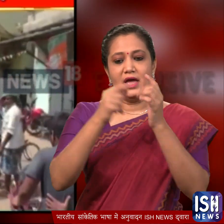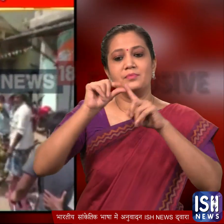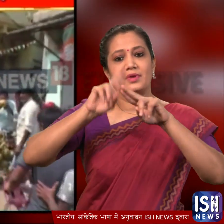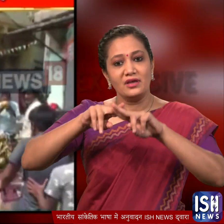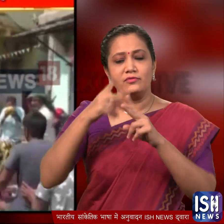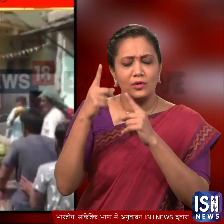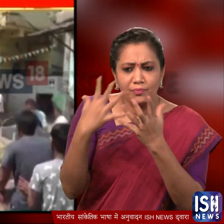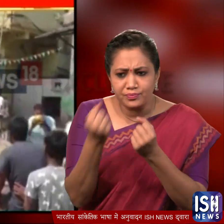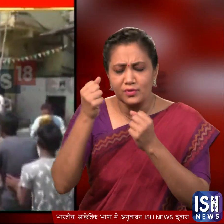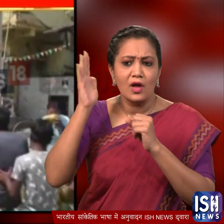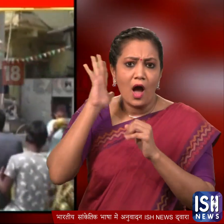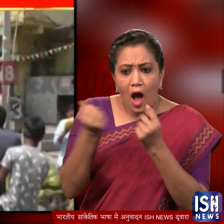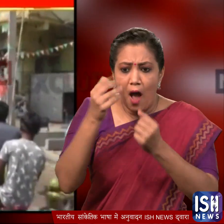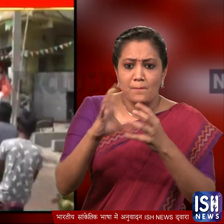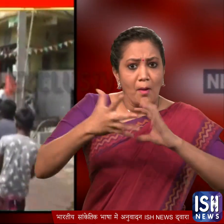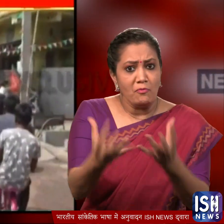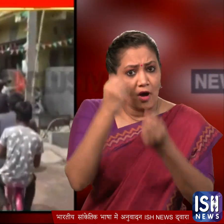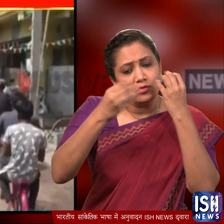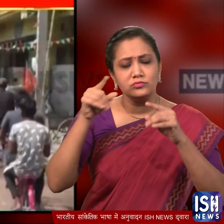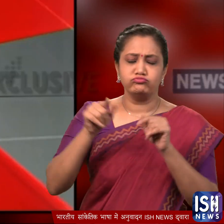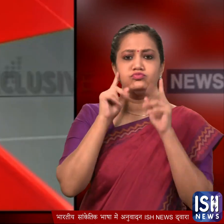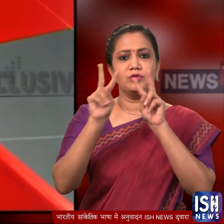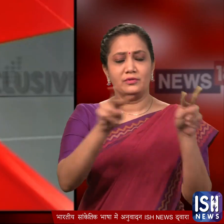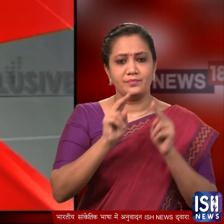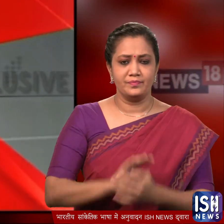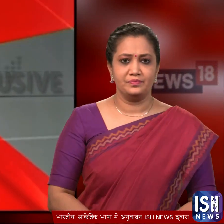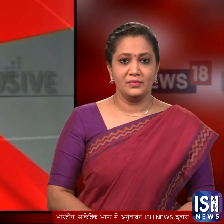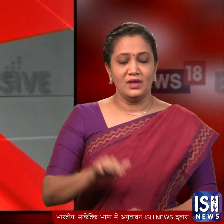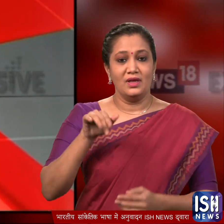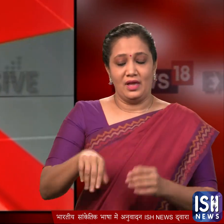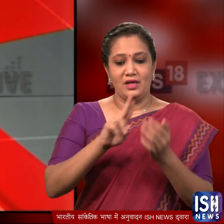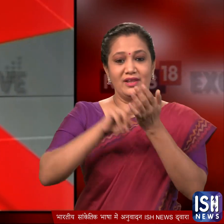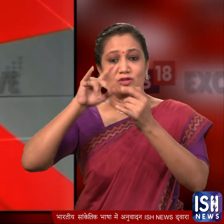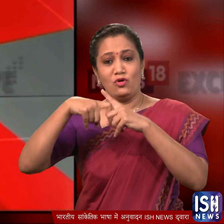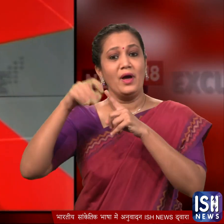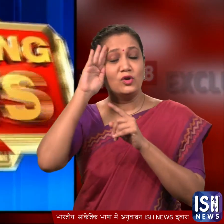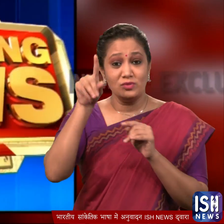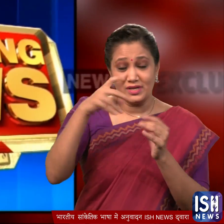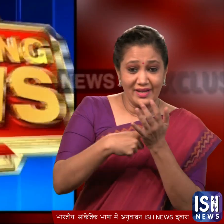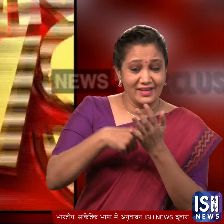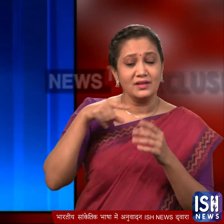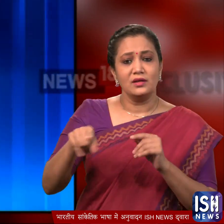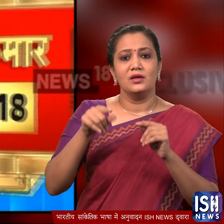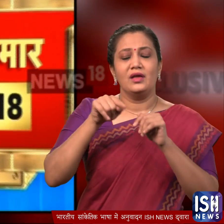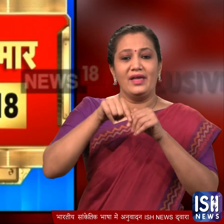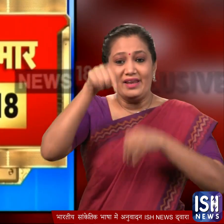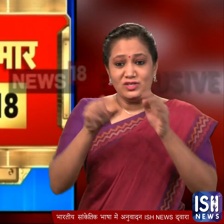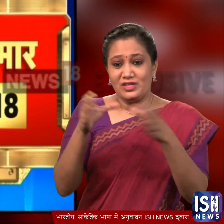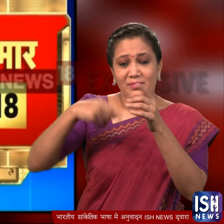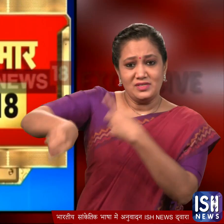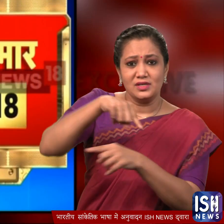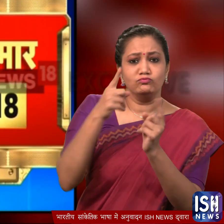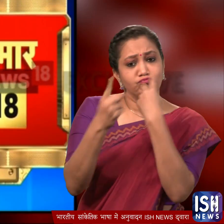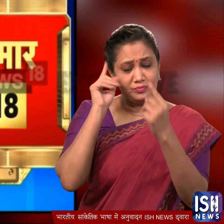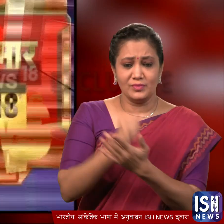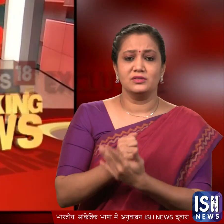अपनी टीमों को बम मिलने की घटनाओं के बाद सतर्क कर दिया है। ब्रेकिंग न्यूज दे रहे हैं नीरज कुमार। चुनाव आयोग ने न्यूज 18 के स्टिंग का संज्ञान लेते हुए इस